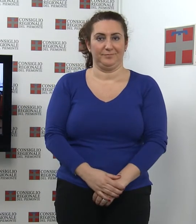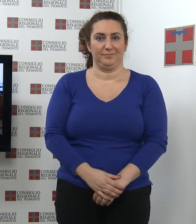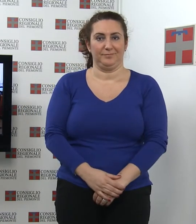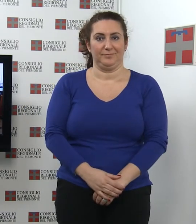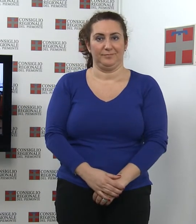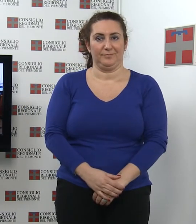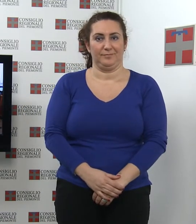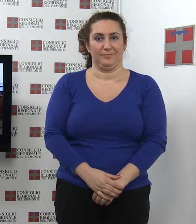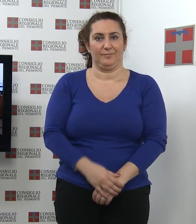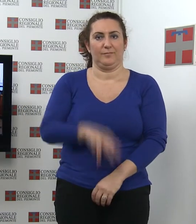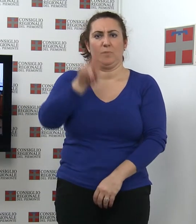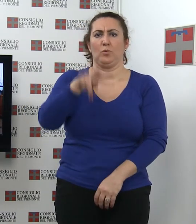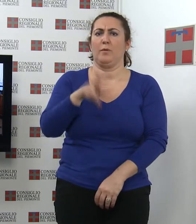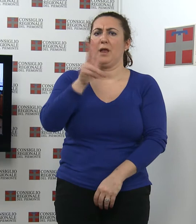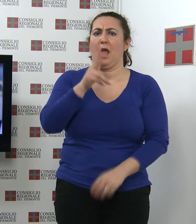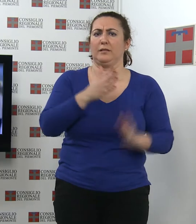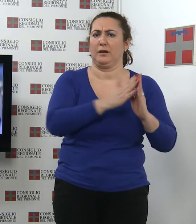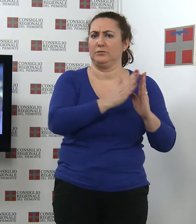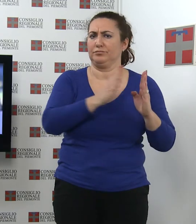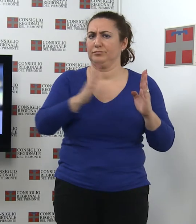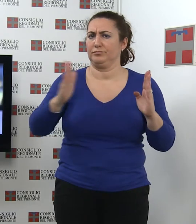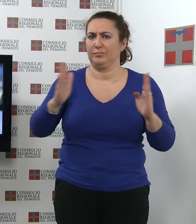Relazione 2013 del Difensore Civico.